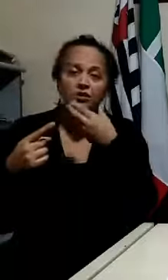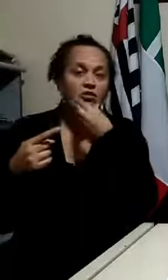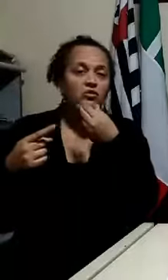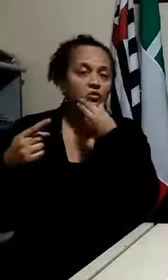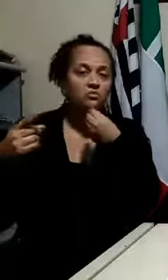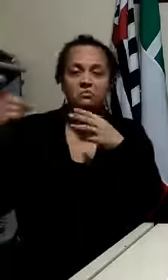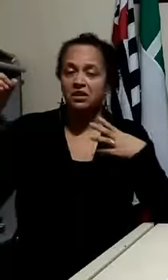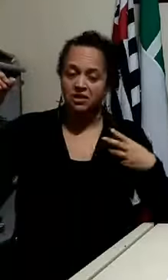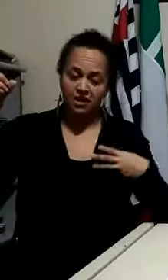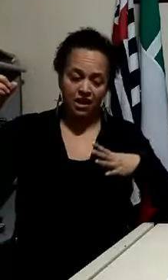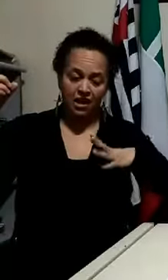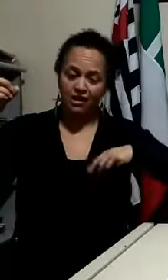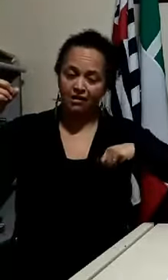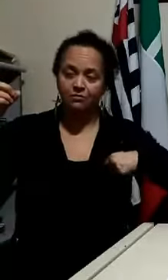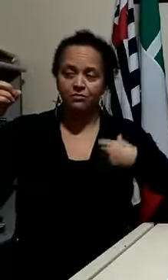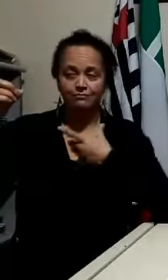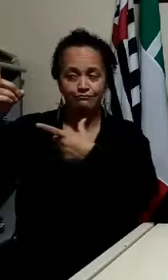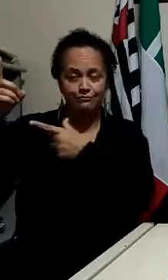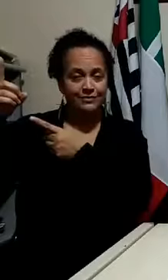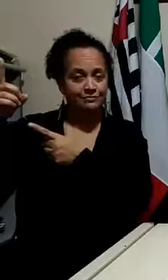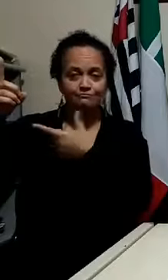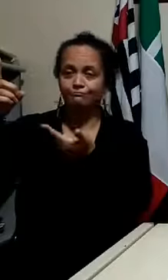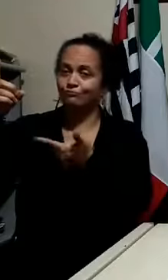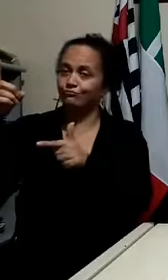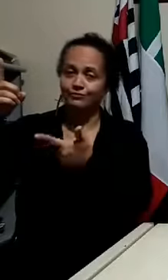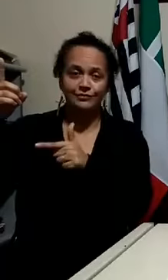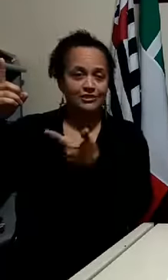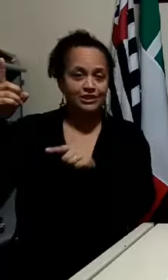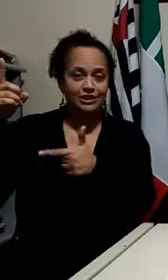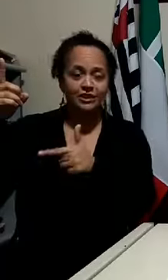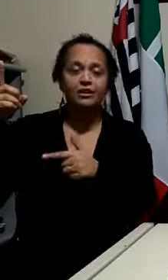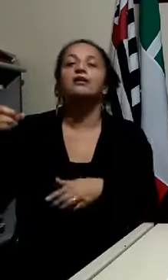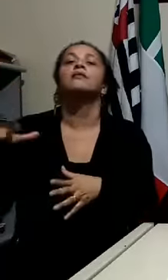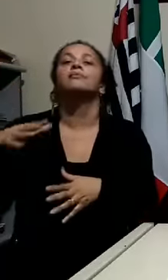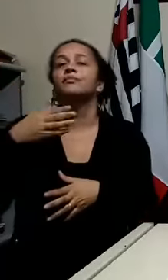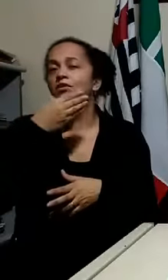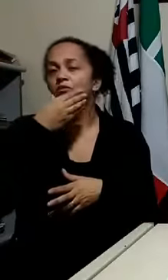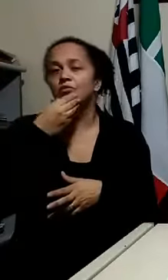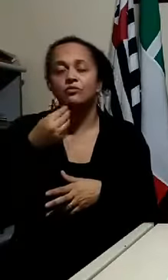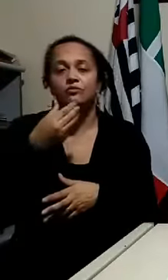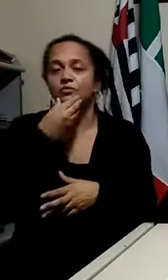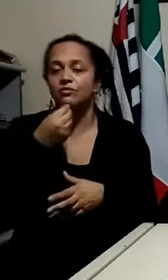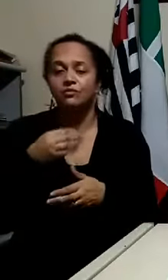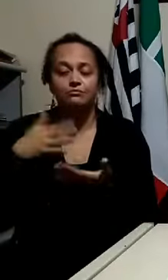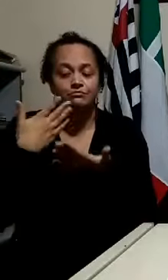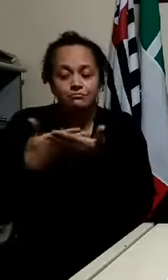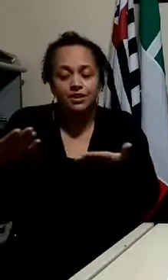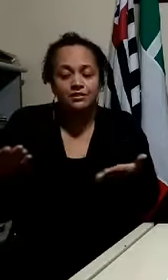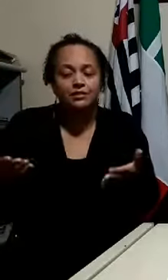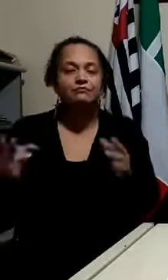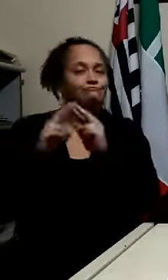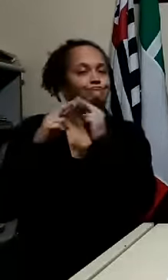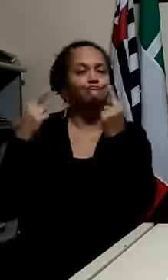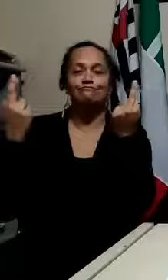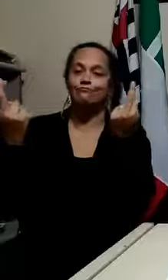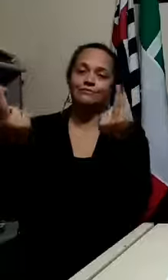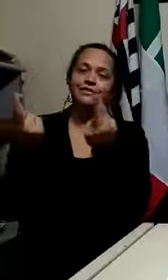ficou preso à ganância e à avareza. E por isso ele perdeu a maior riqueza que um ser humano pode ter,